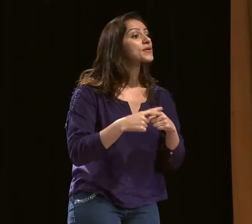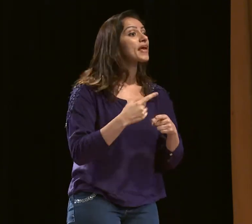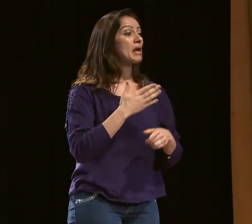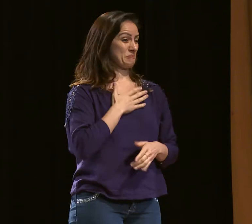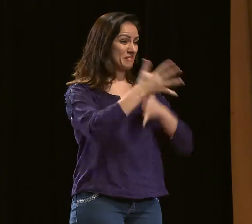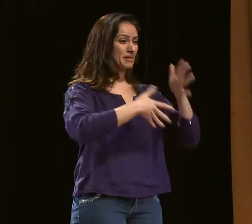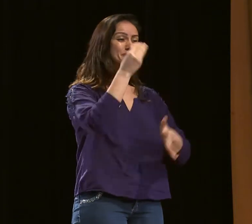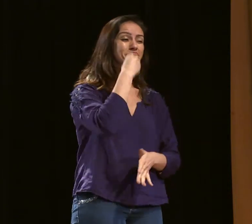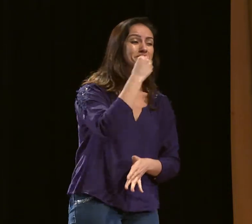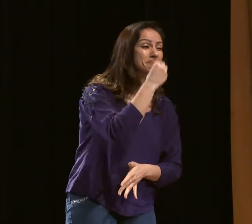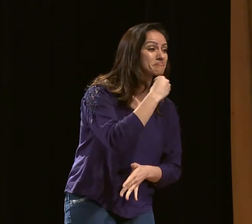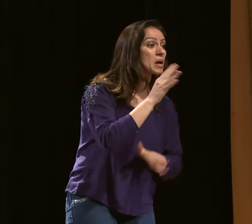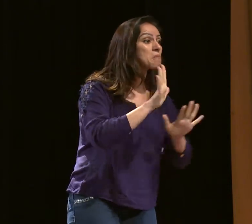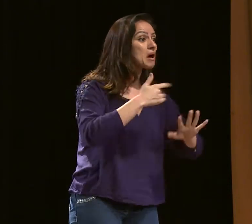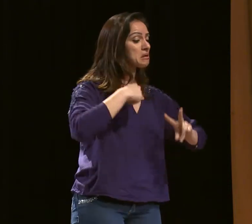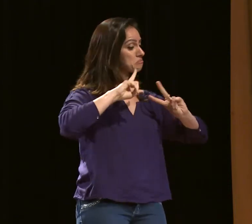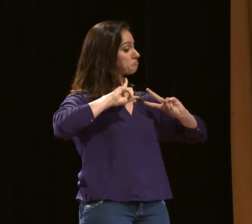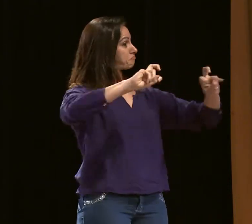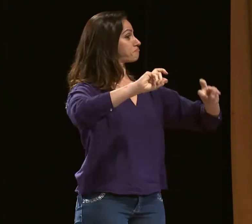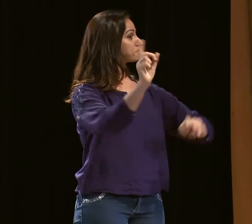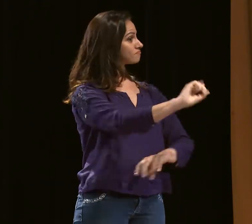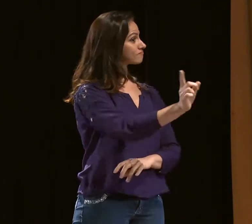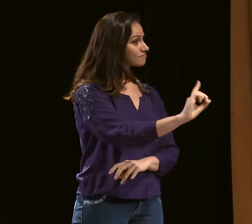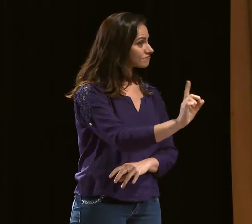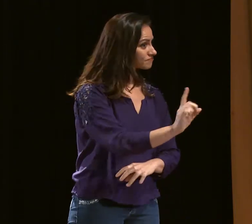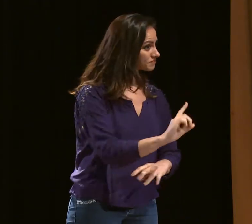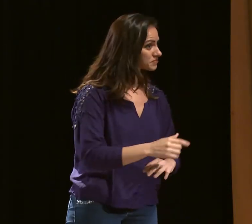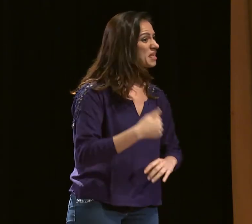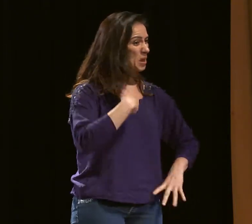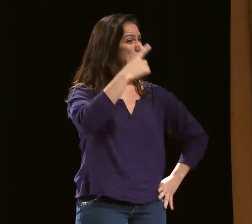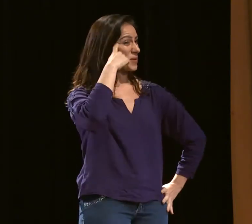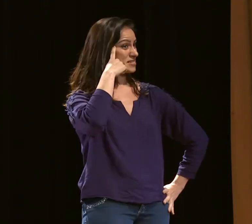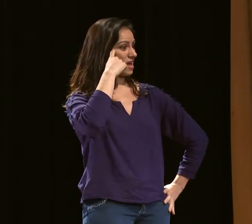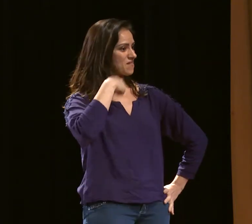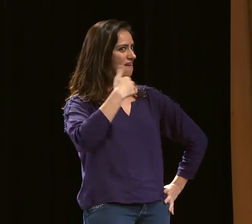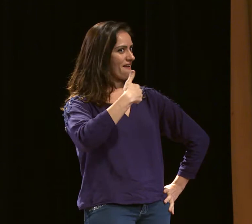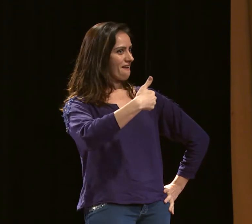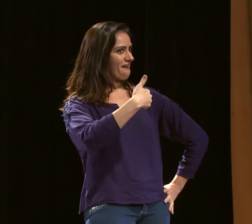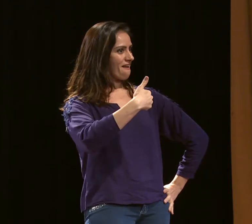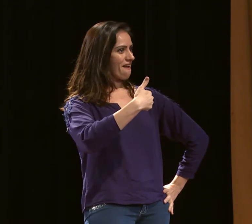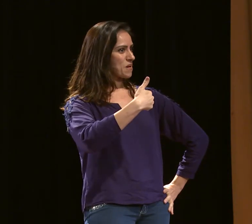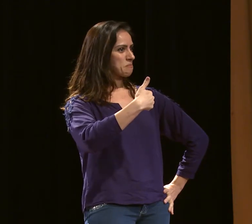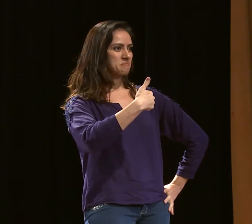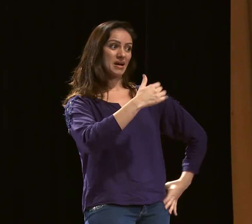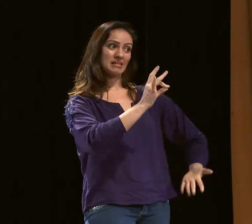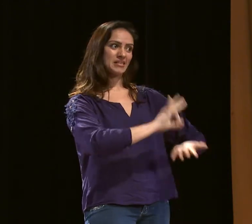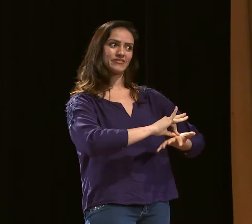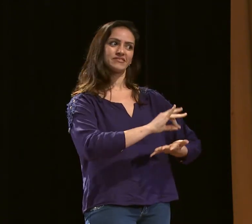zombavam, porque a minha língua de sinais era muito fraca. Só que eu não percebia isso, eu não me via assim. Eu pensava que eu era muito boa, que